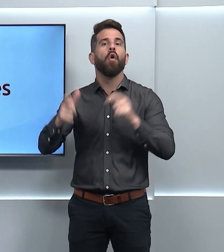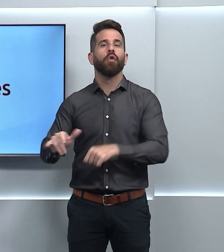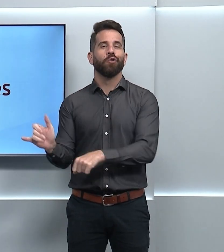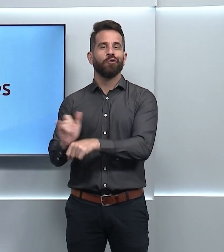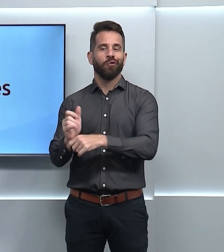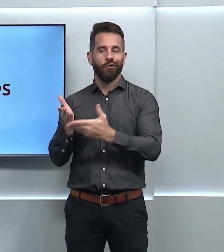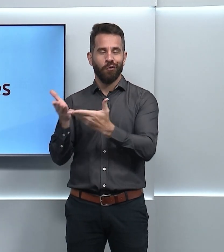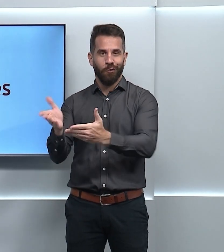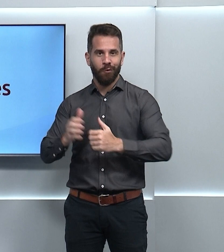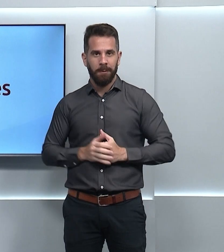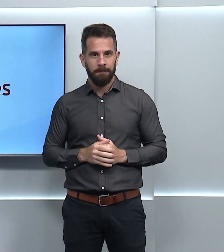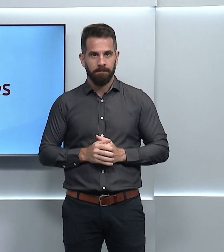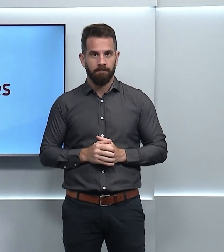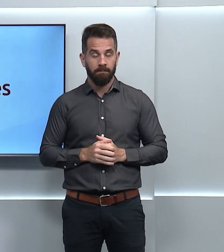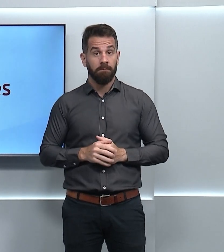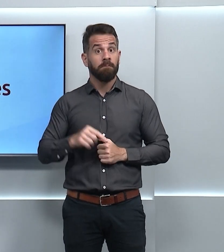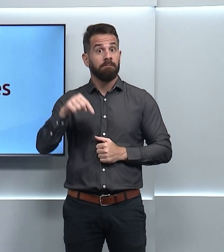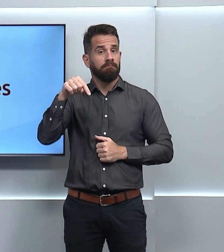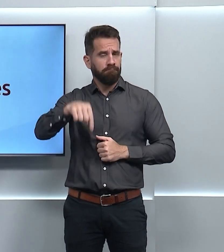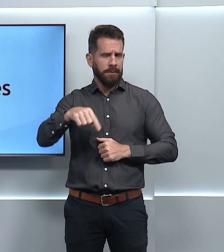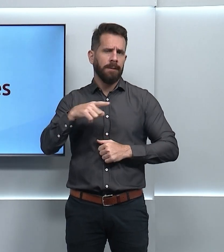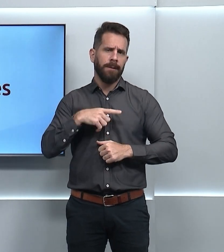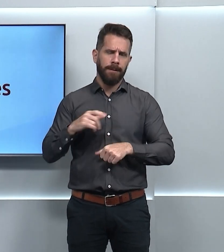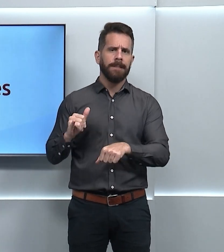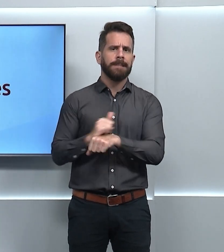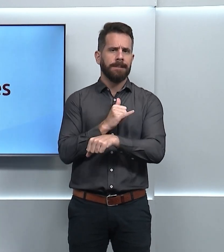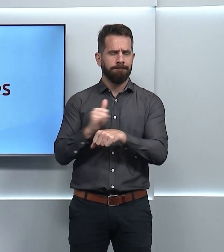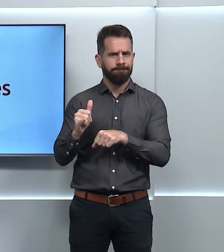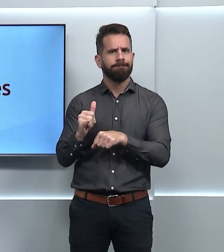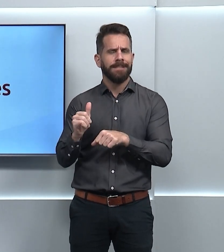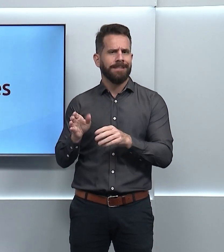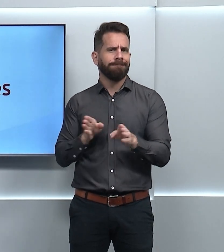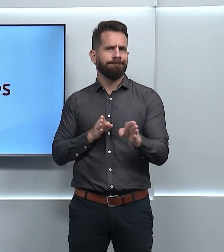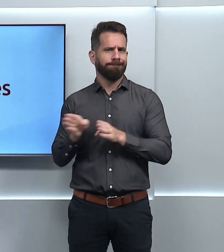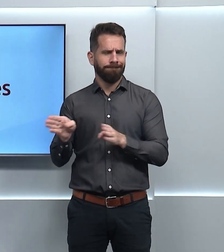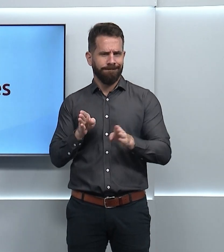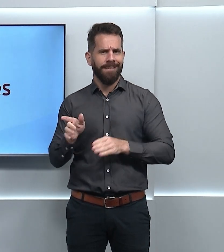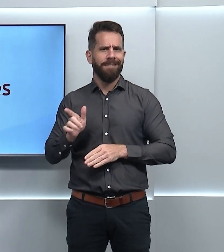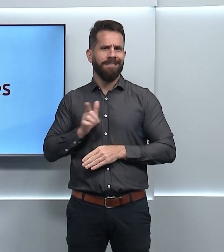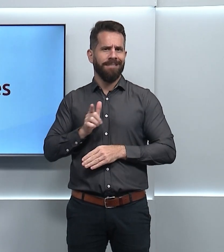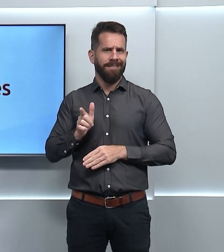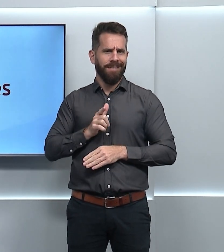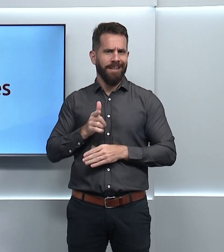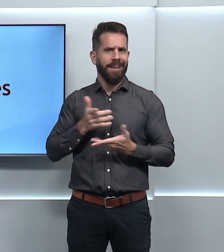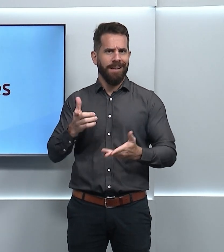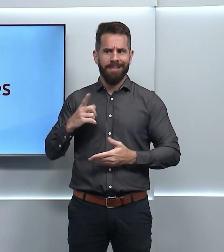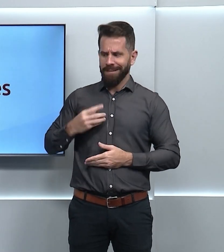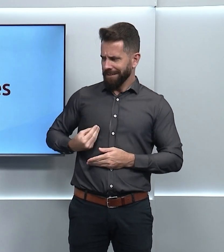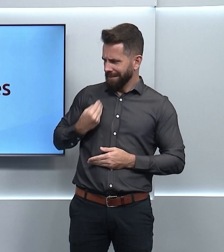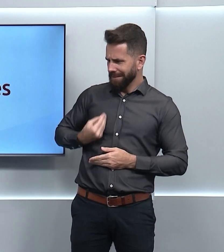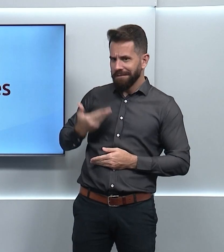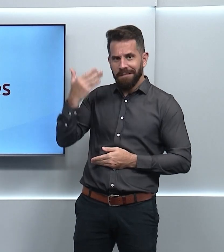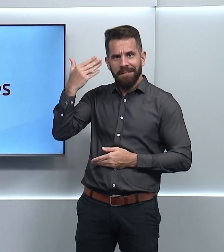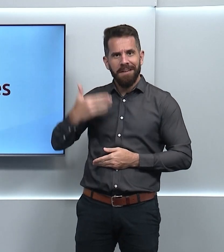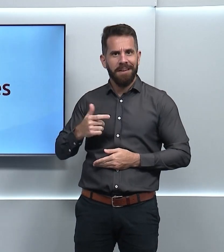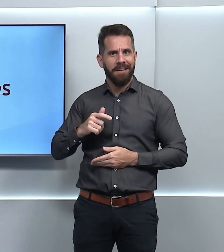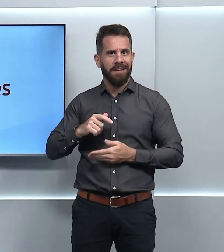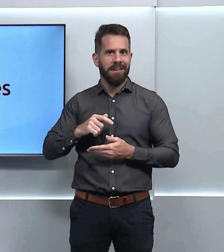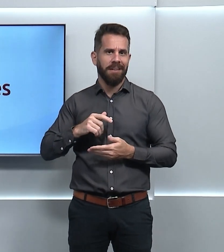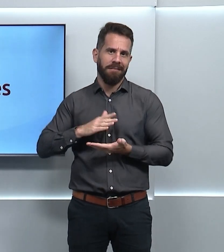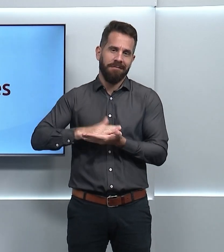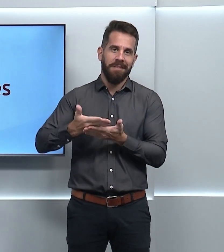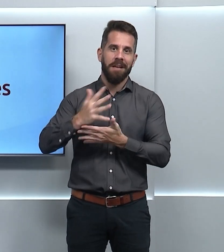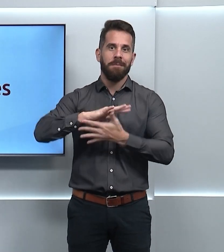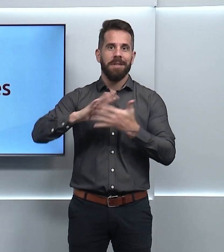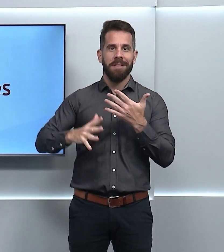YouTube. O programa é um pouco mais acessível do que você já conhece. Por isso, a interpretação para Libras é feita aqui no estúdio pelo